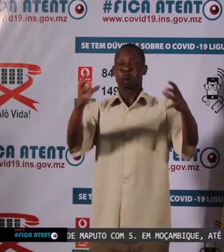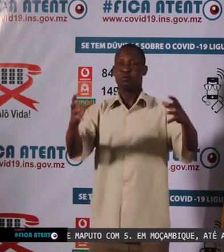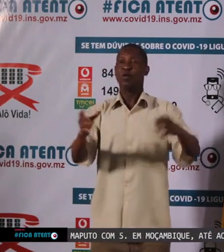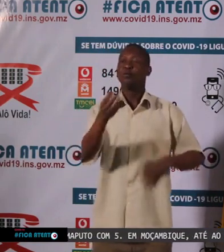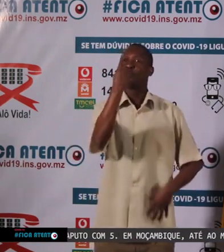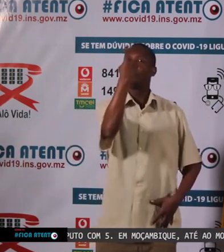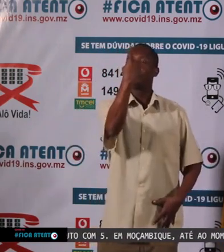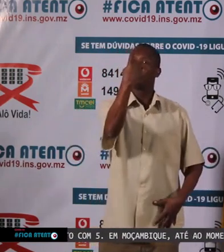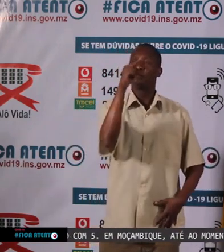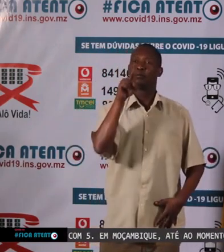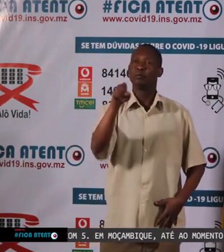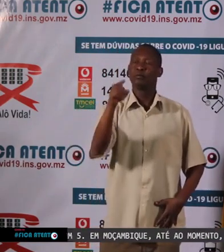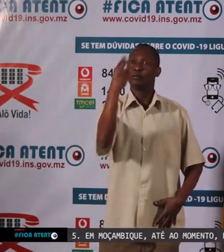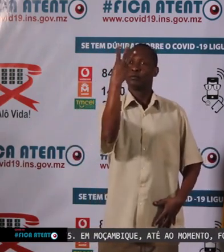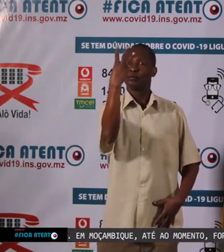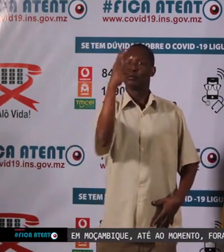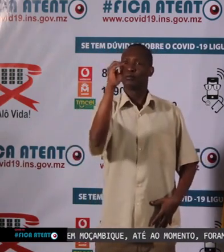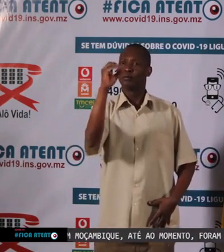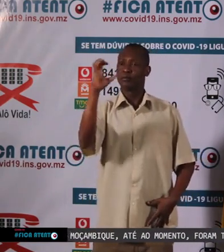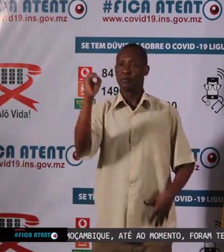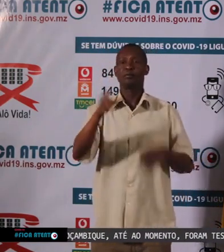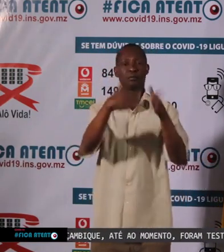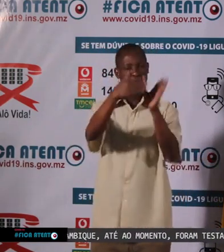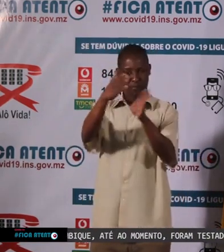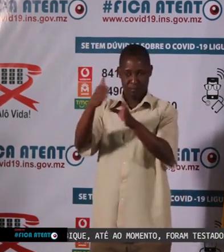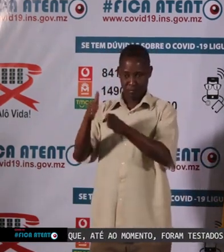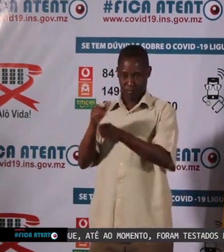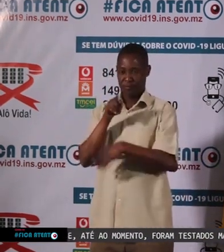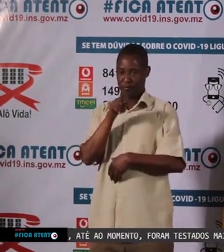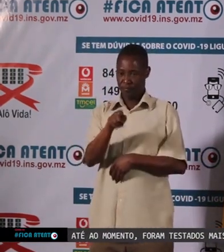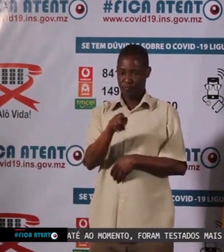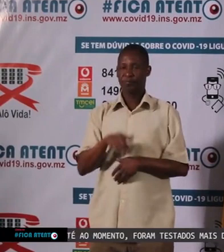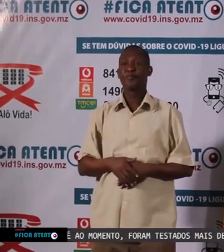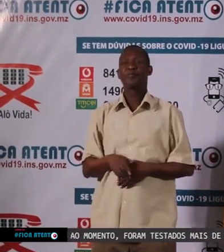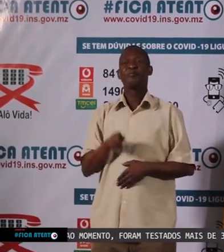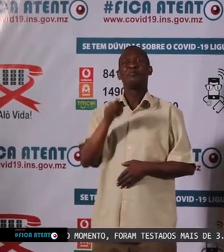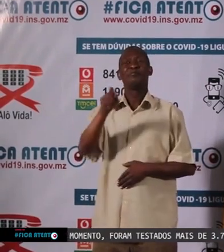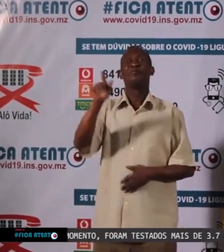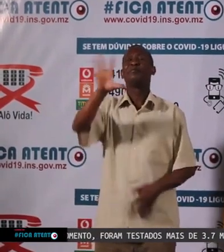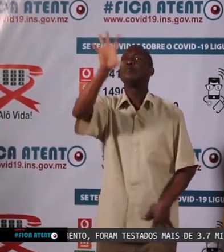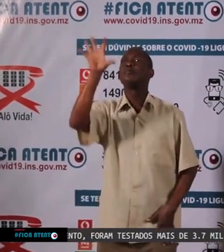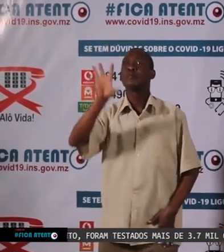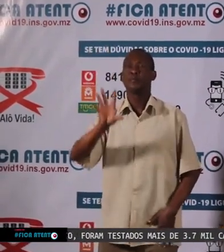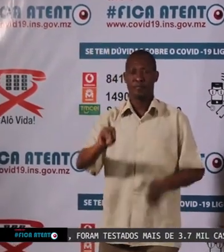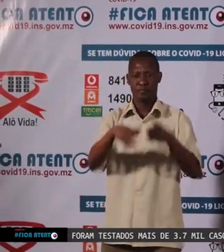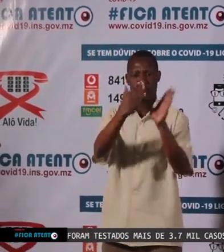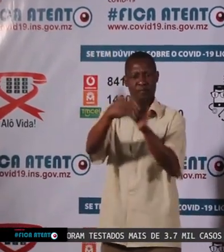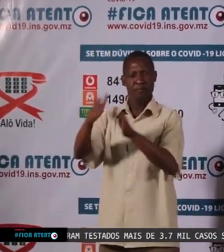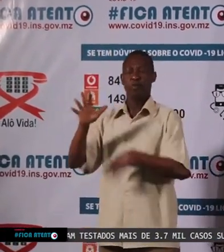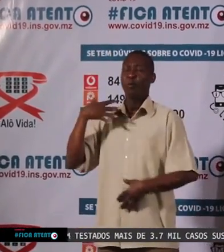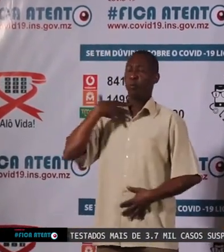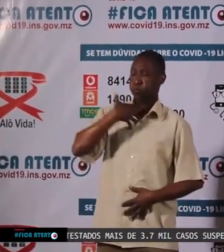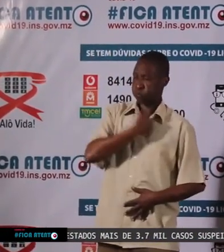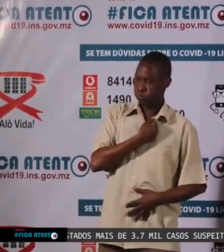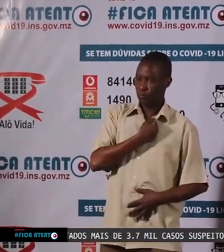1.390 casos nas últimas 24 horas. No concernente a óbitos, em África, embora o número